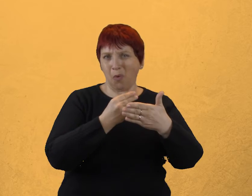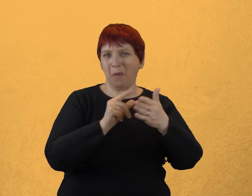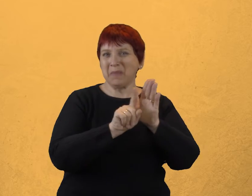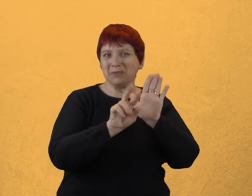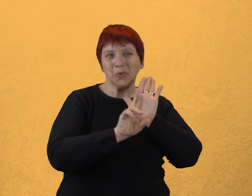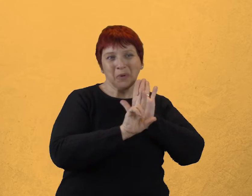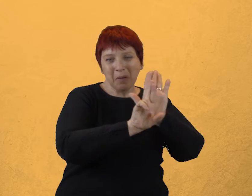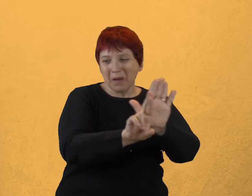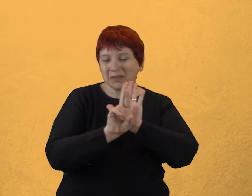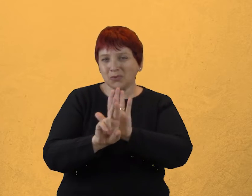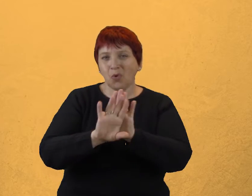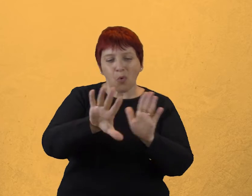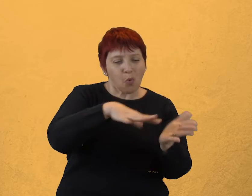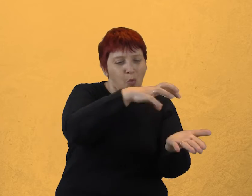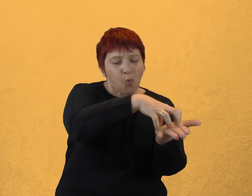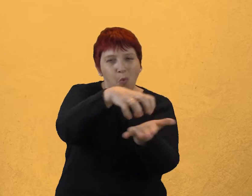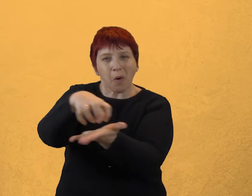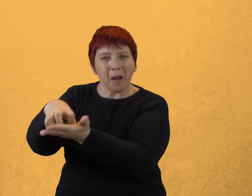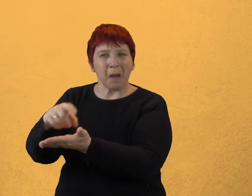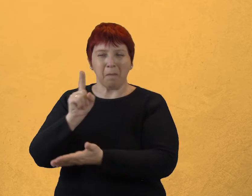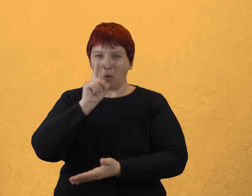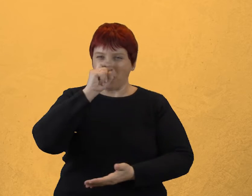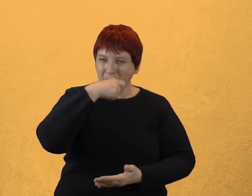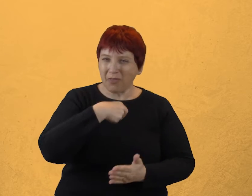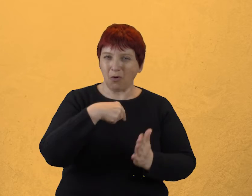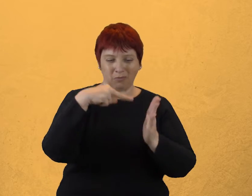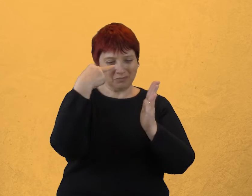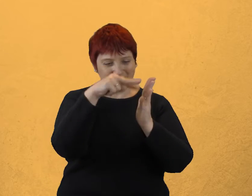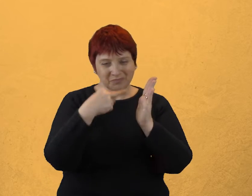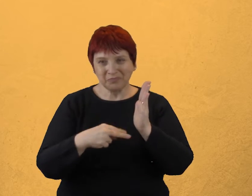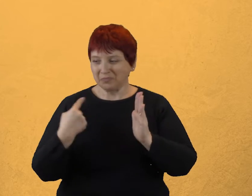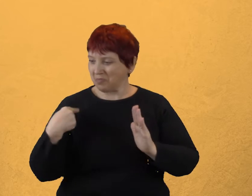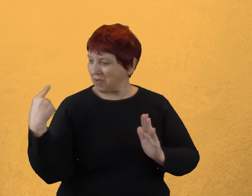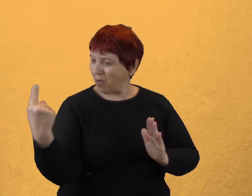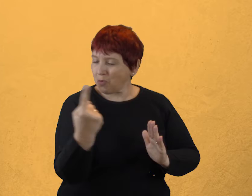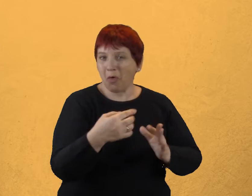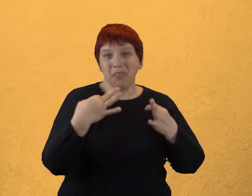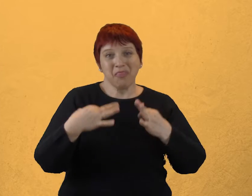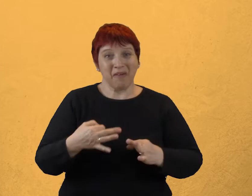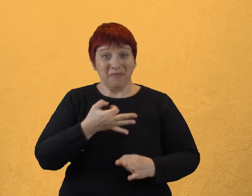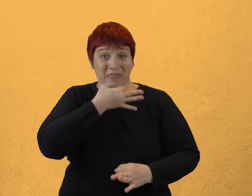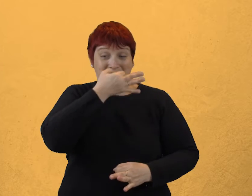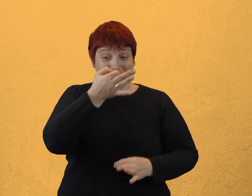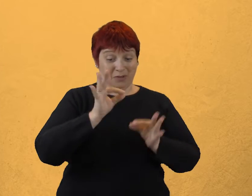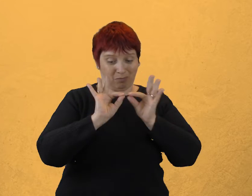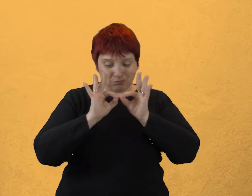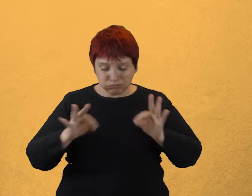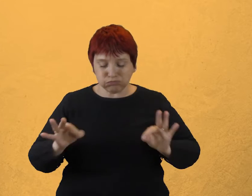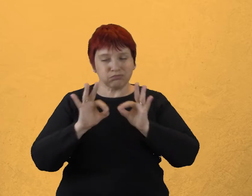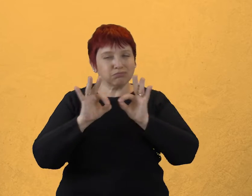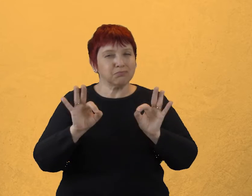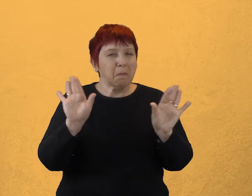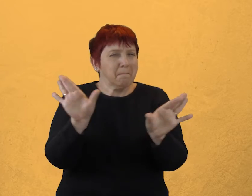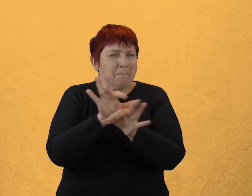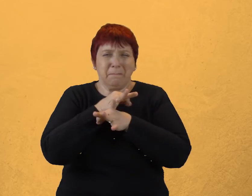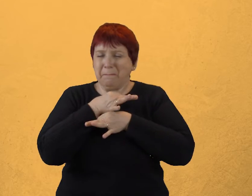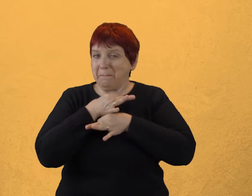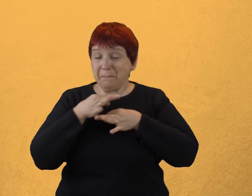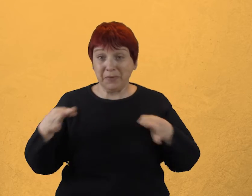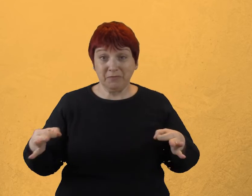representativos de cada zona de Montevideo. La letra de lo que cada uno de nosotros debía decir había sido aprendida a la perfección,